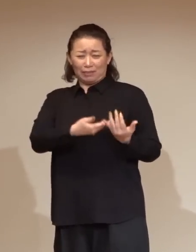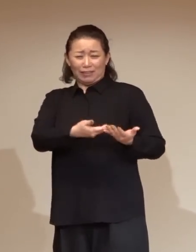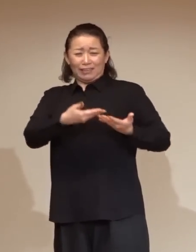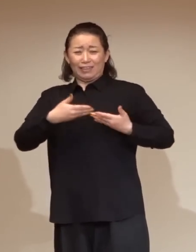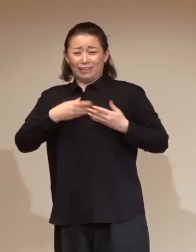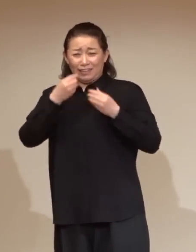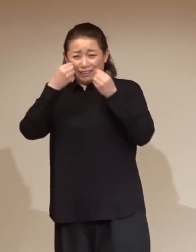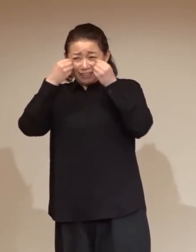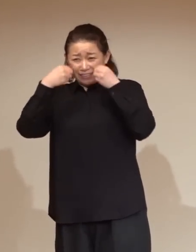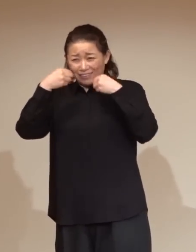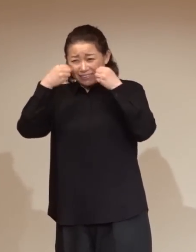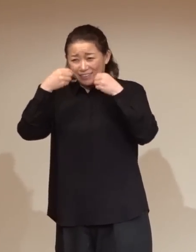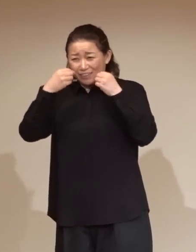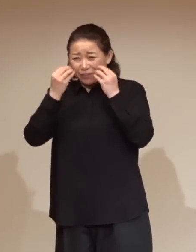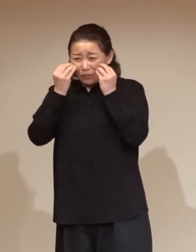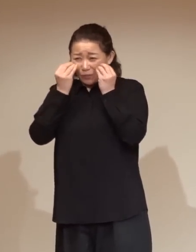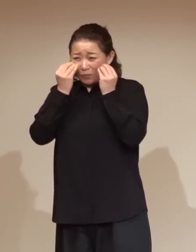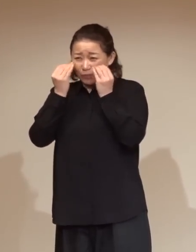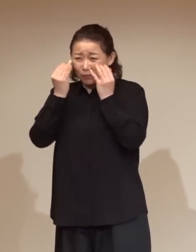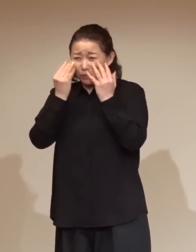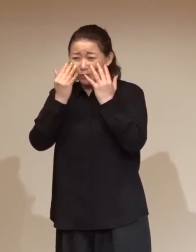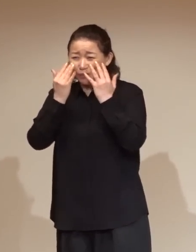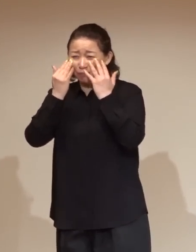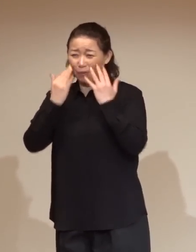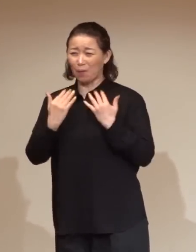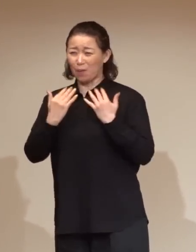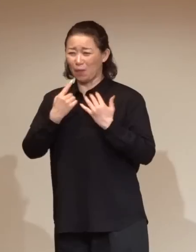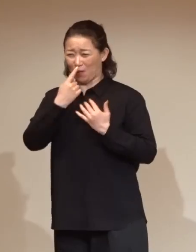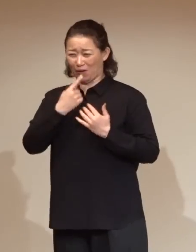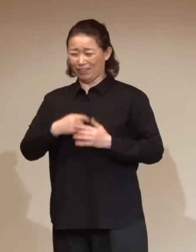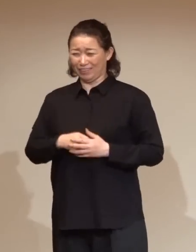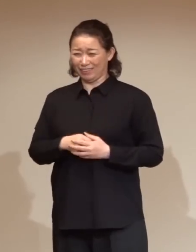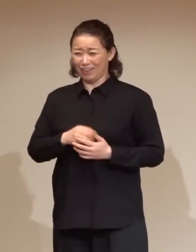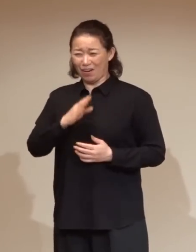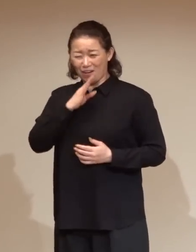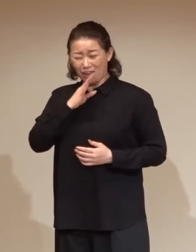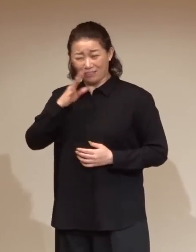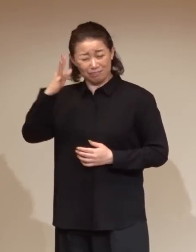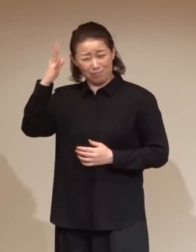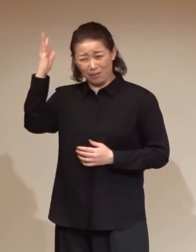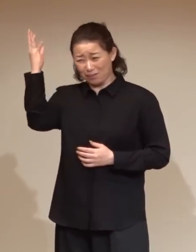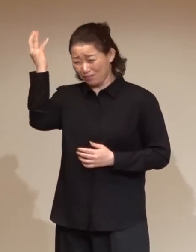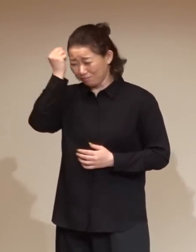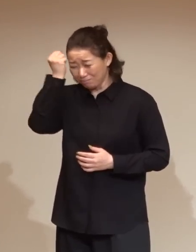に。なんかすごく本当に思い出になるプロポーズができて、今でもなん